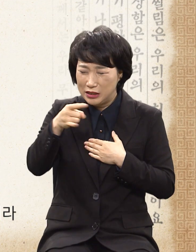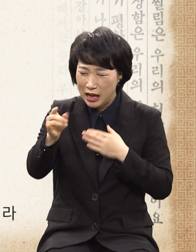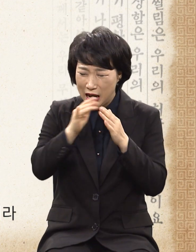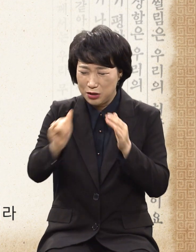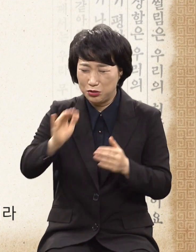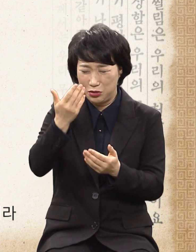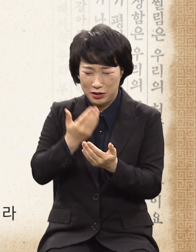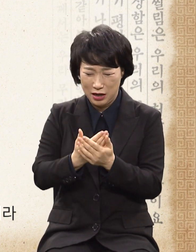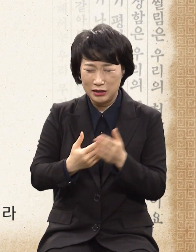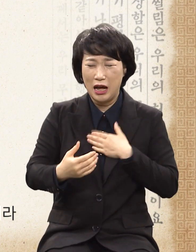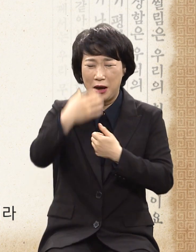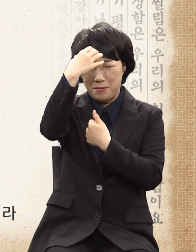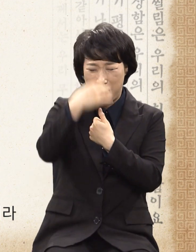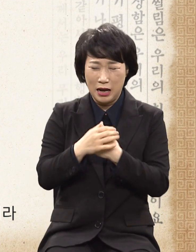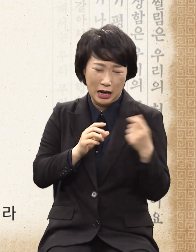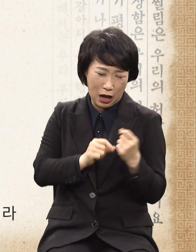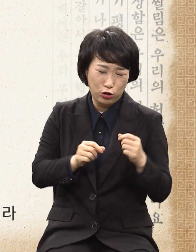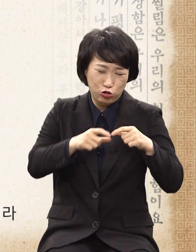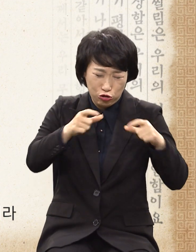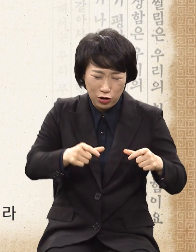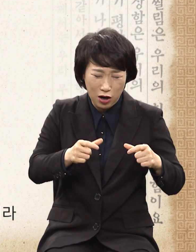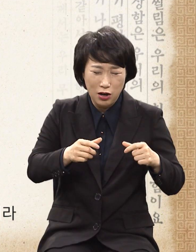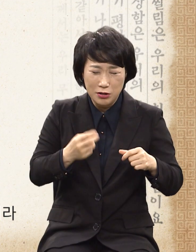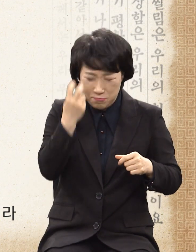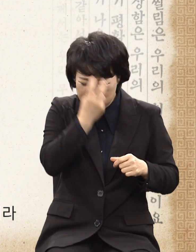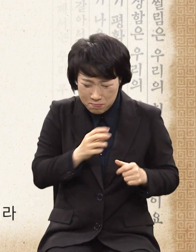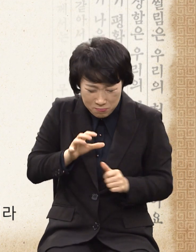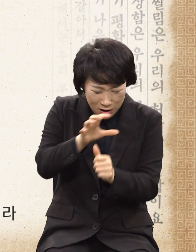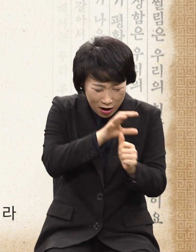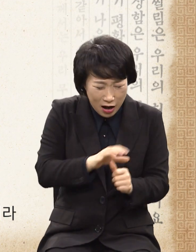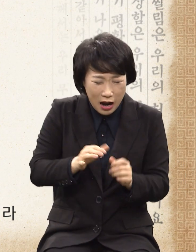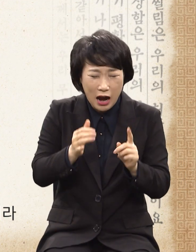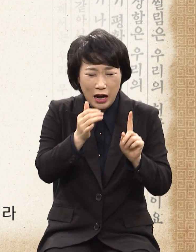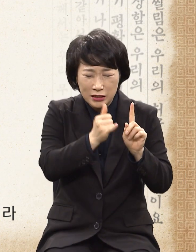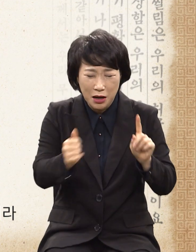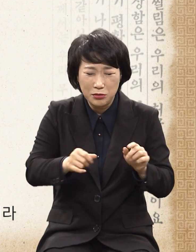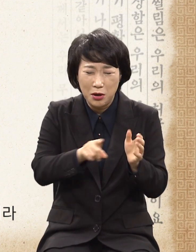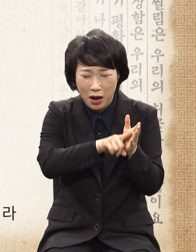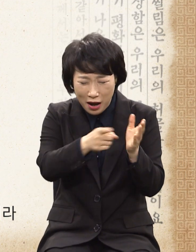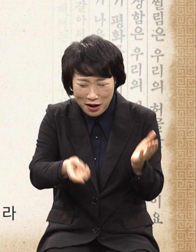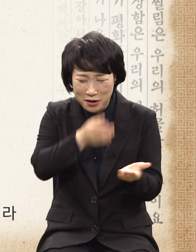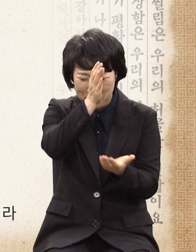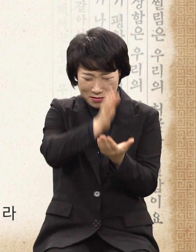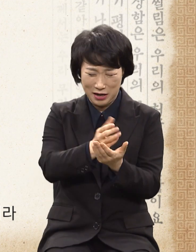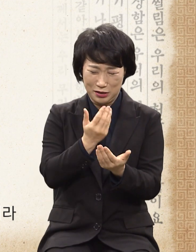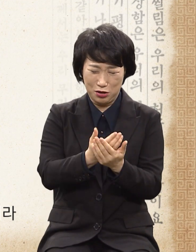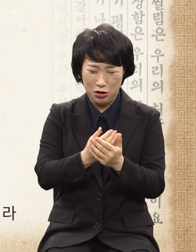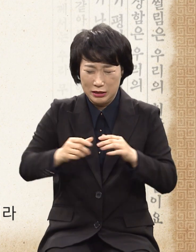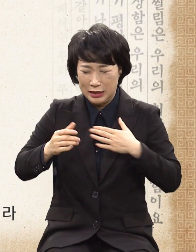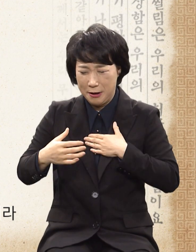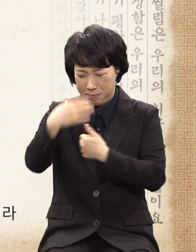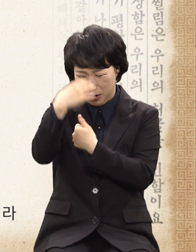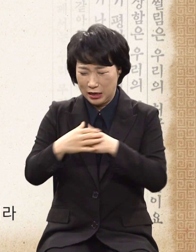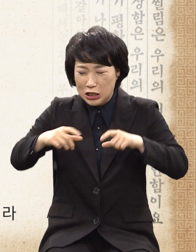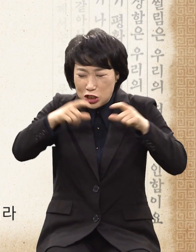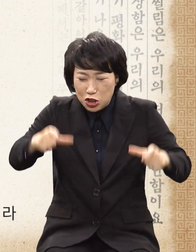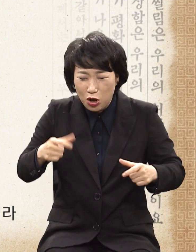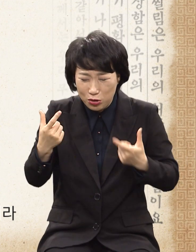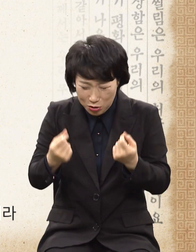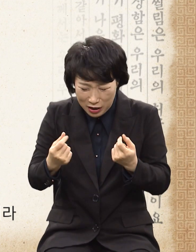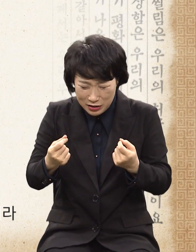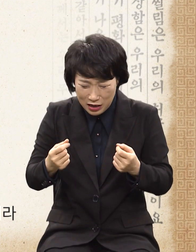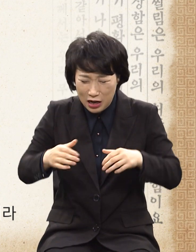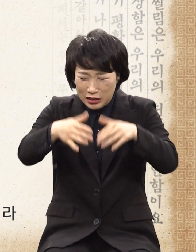내게 맡긴 우선 가까운 구역 식구 잘 챙겨 한 영혼도 뺏기지 말게 도와주시고 지역 식구 그리하게